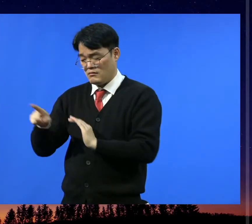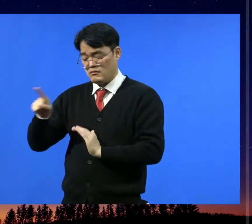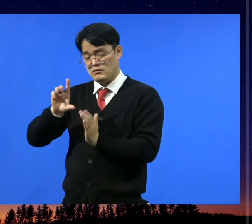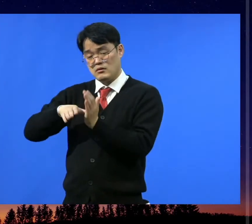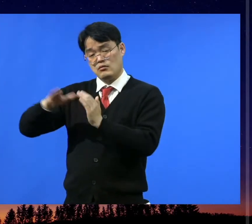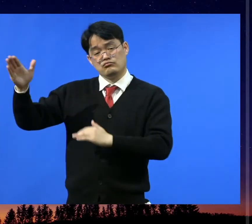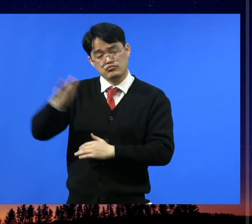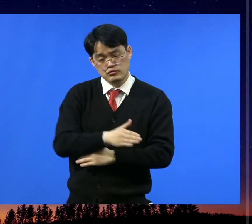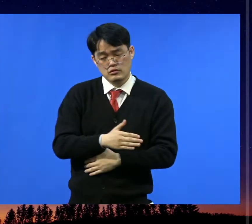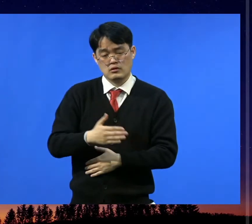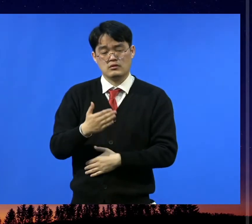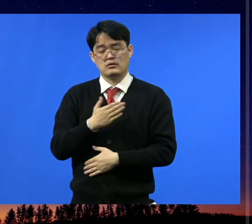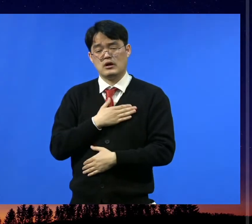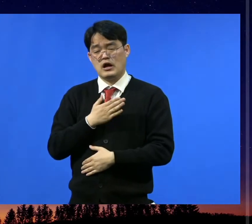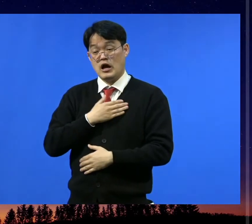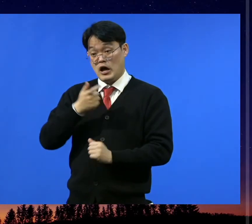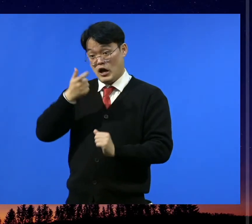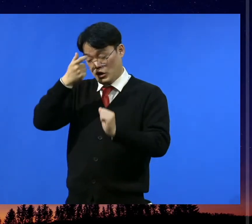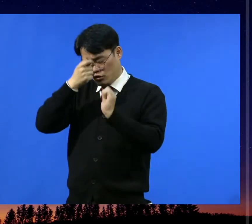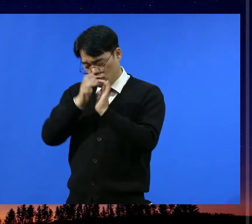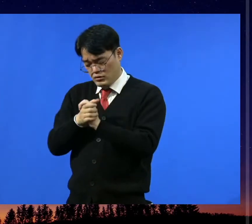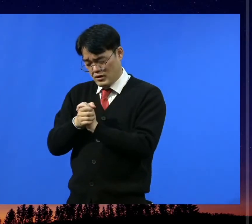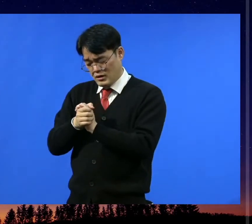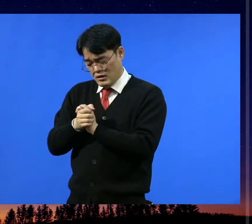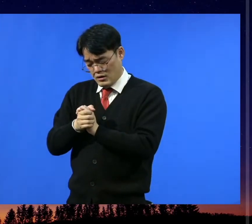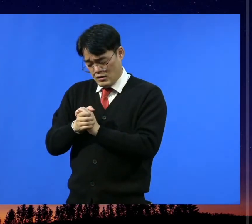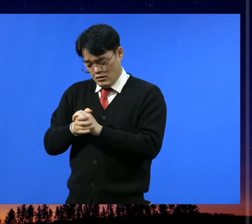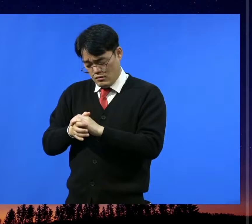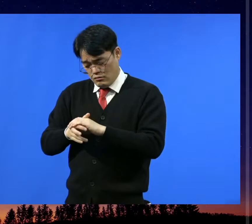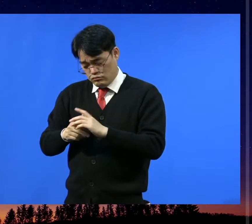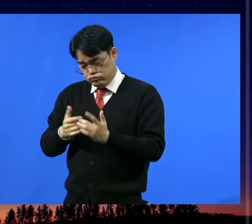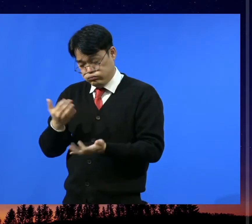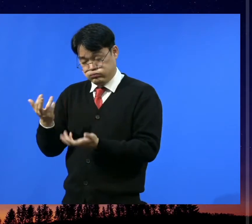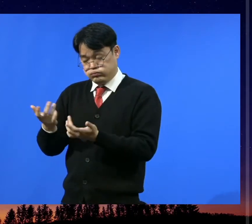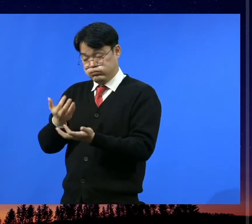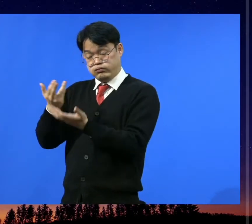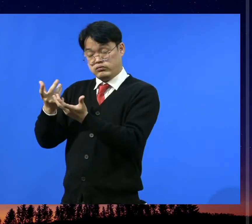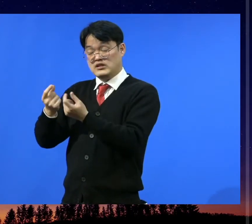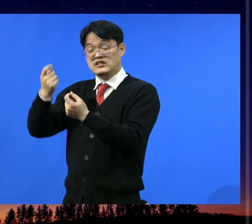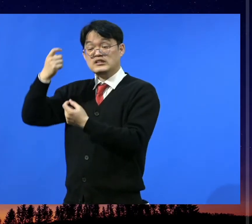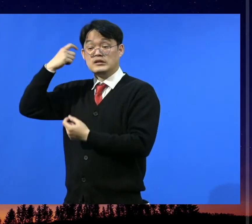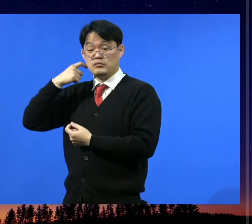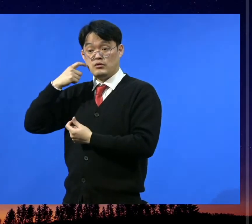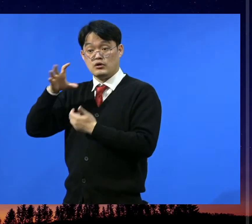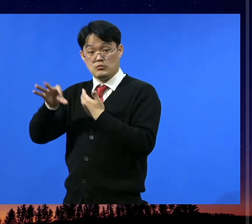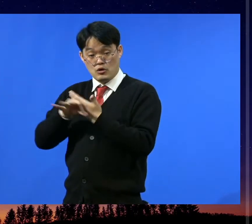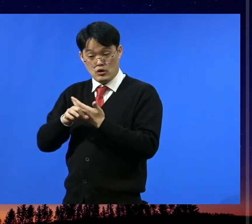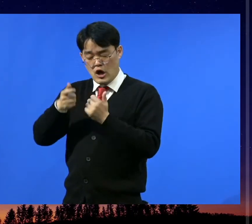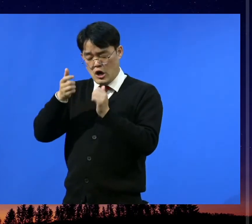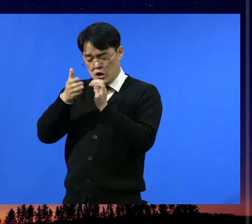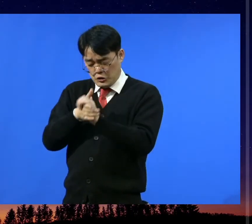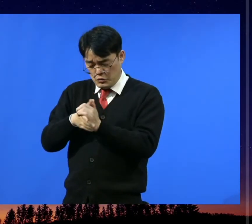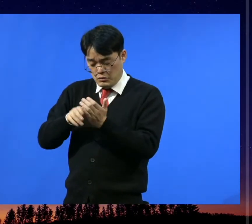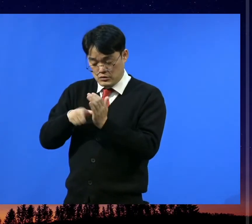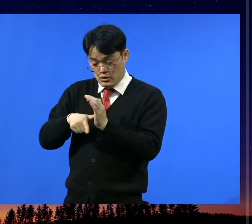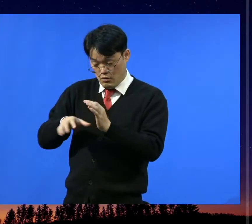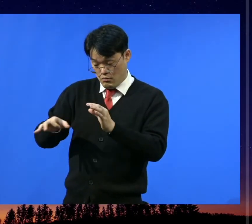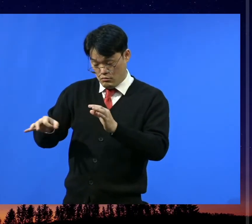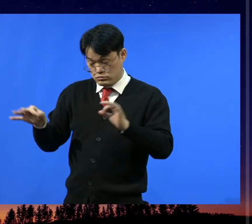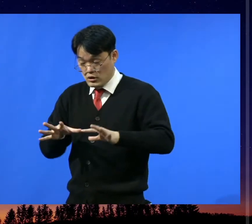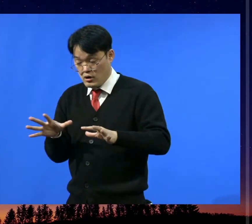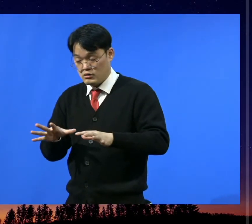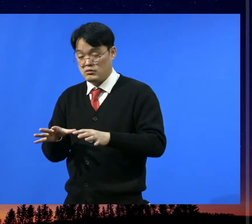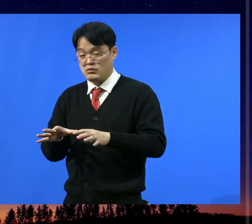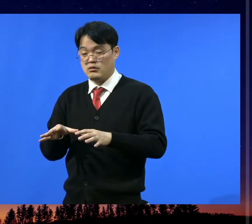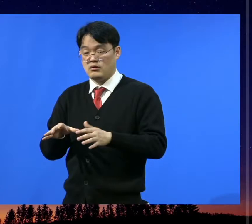내 기도가 탄력이 붙는다는 걸 느끼는 거예요. 근데 기도가 빨리 지나가는 거예요. 시간이 금방 지나가 버리고 기도가